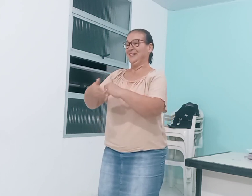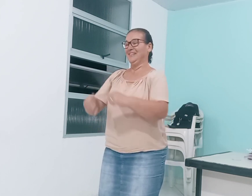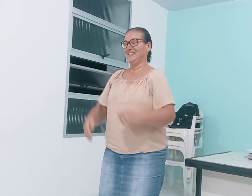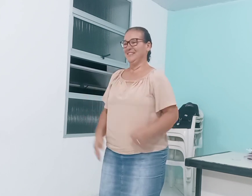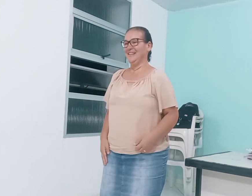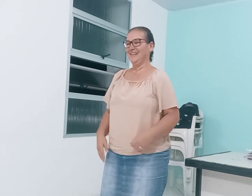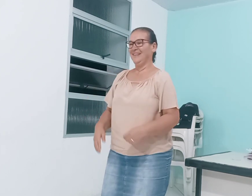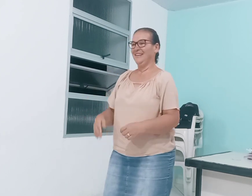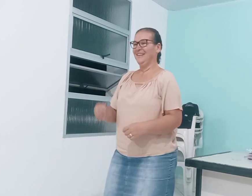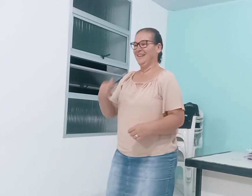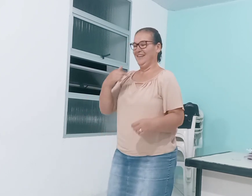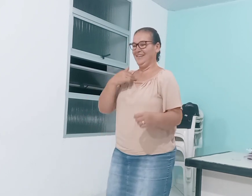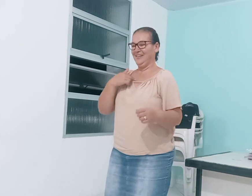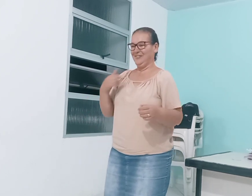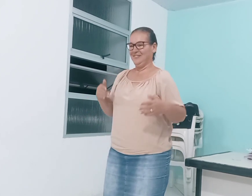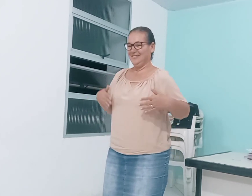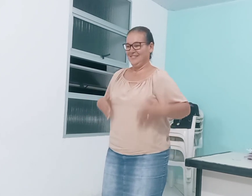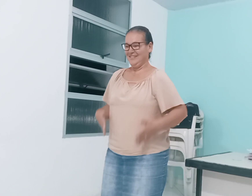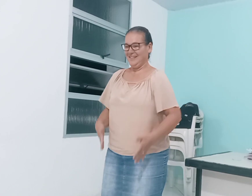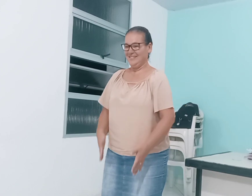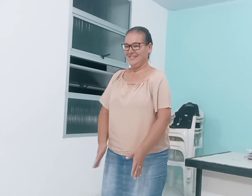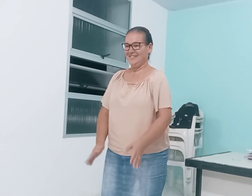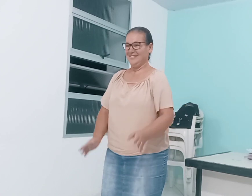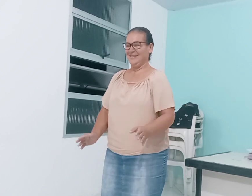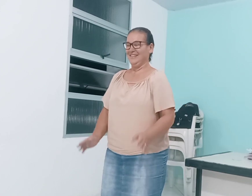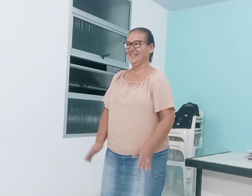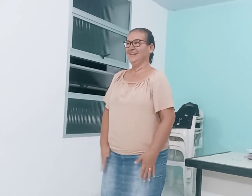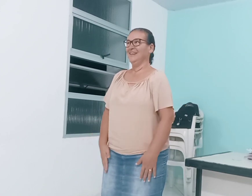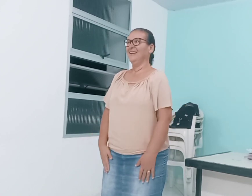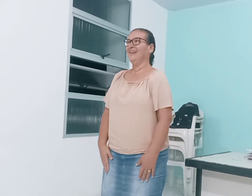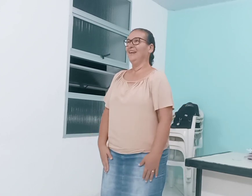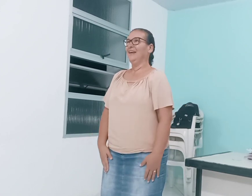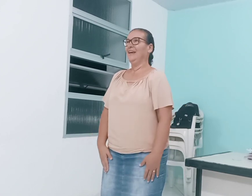Noite. Boa noite. Eu nasci.